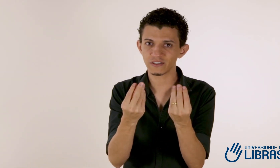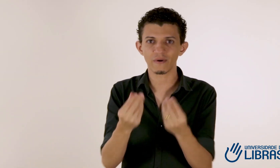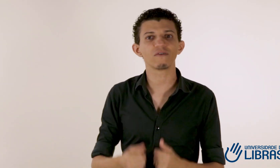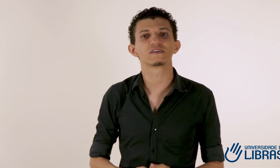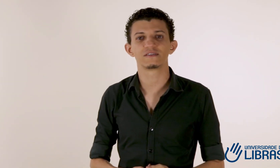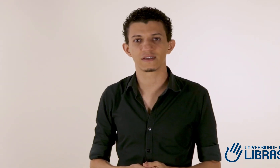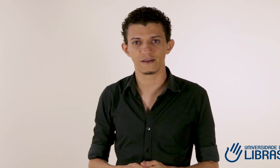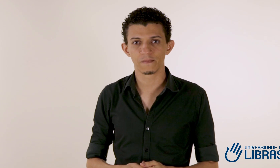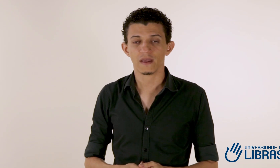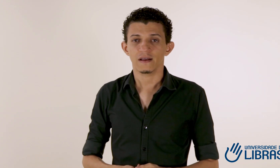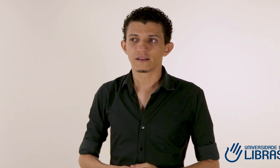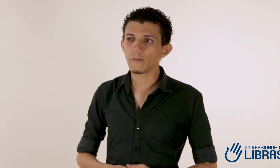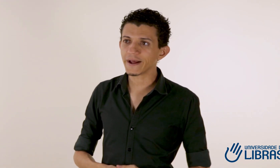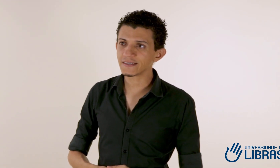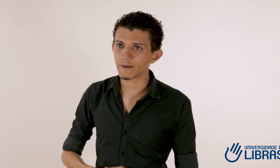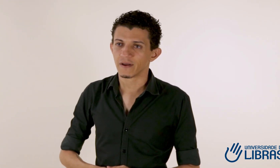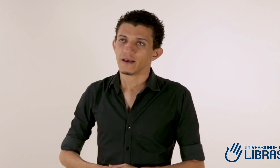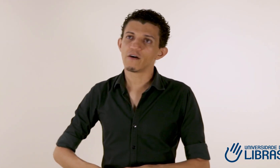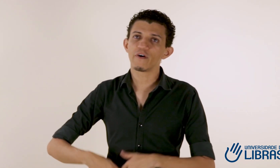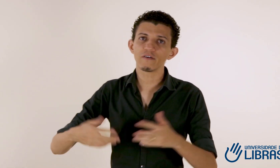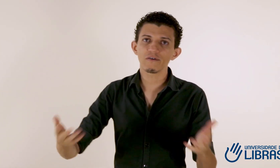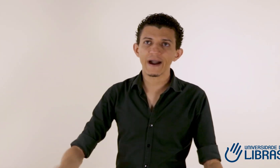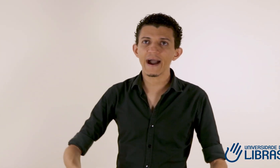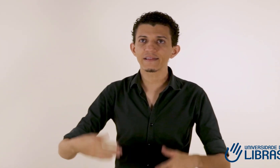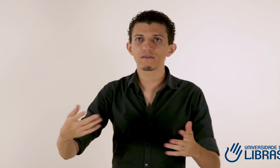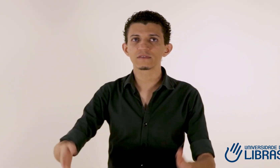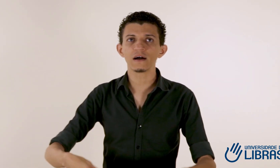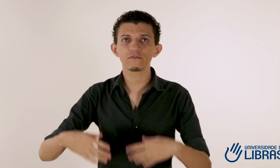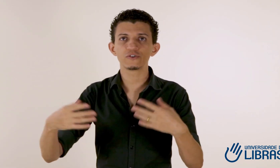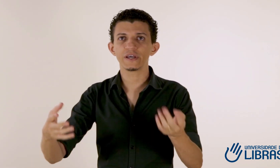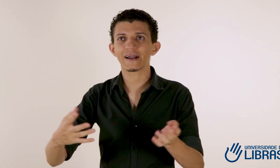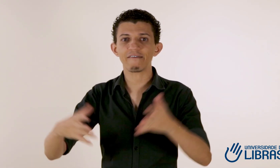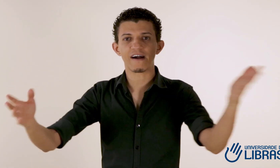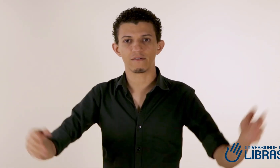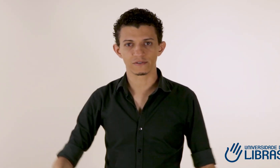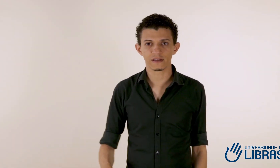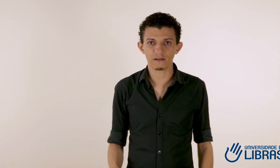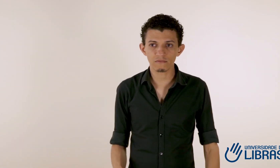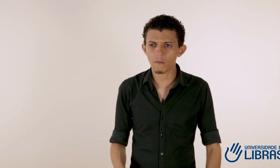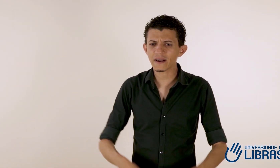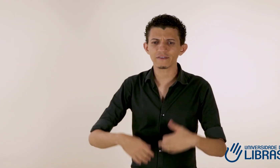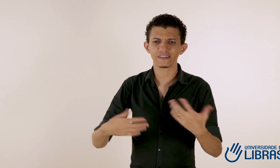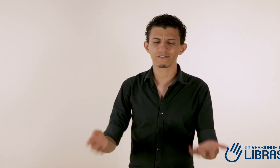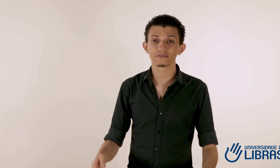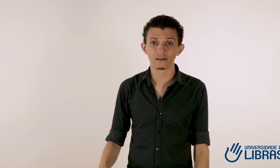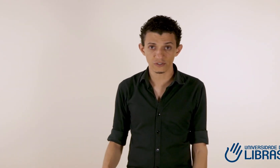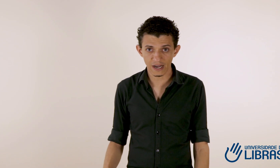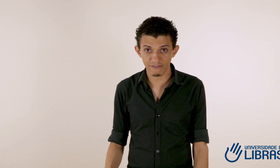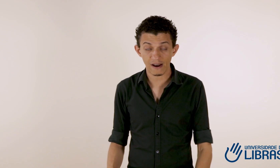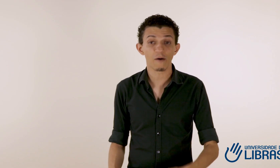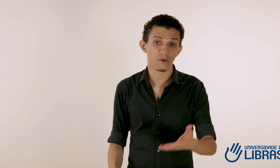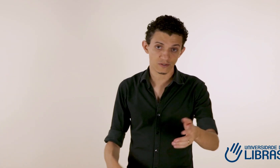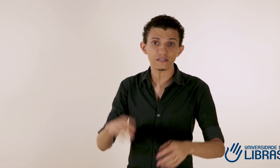não é usando isso aqui. Então, por exemplo, eu vou num lugar e tem um tanto de cavalos. Então, como é que eu vou dizer que tem um tanto de cavalos? Eu posso